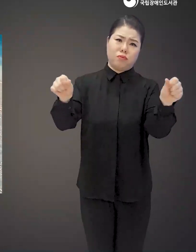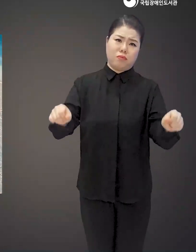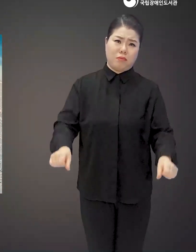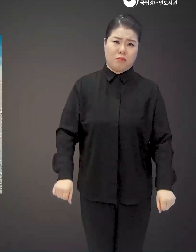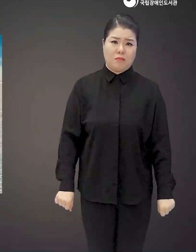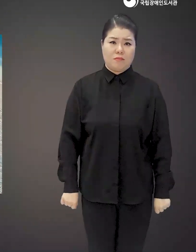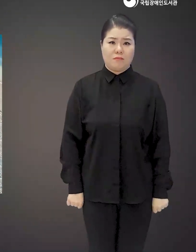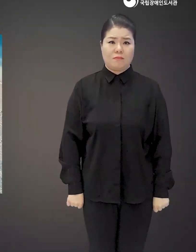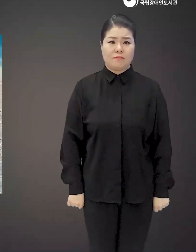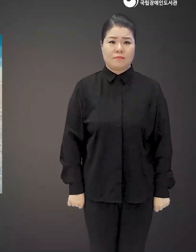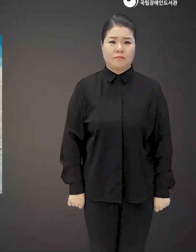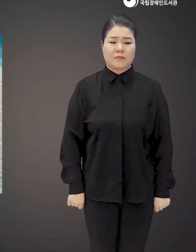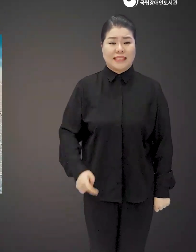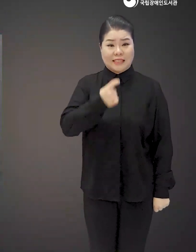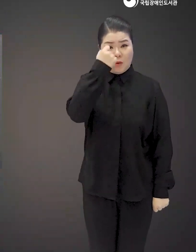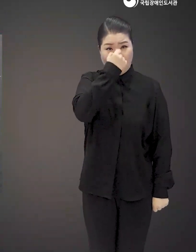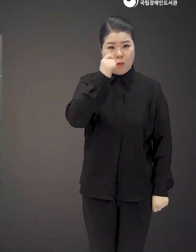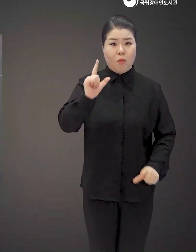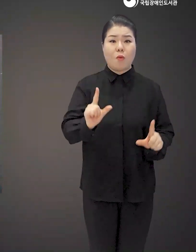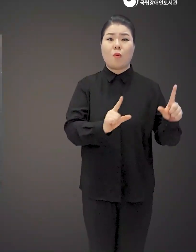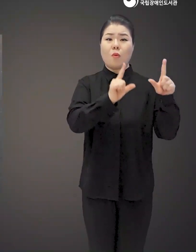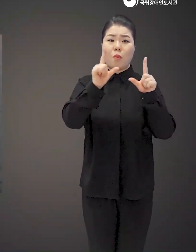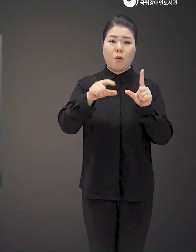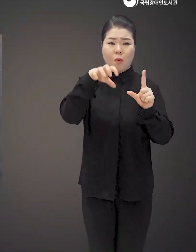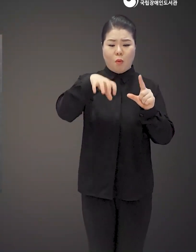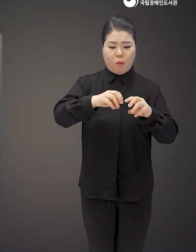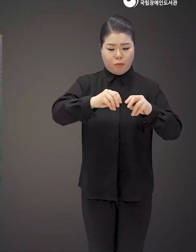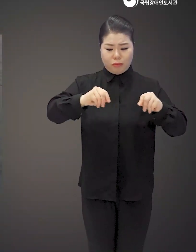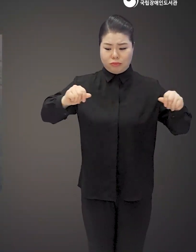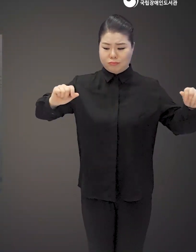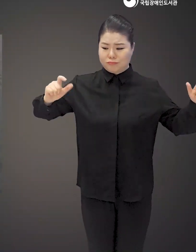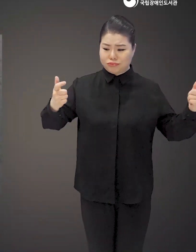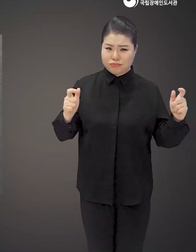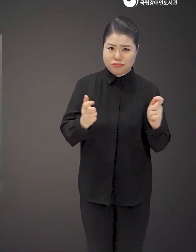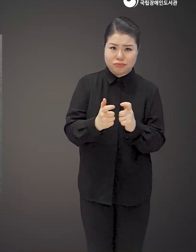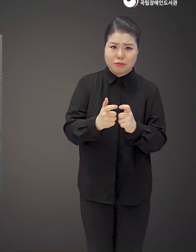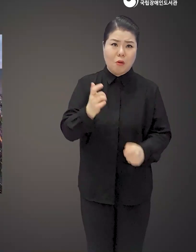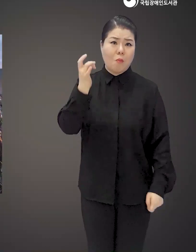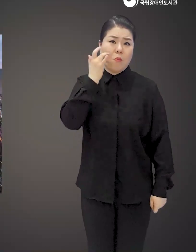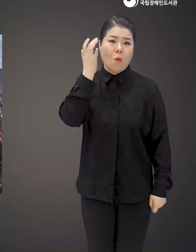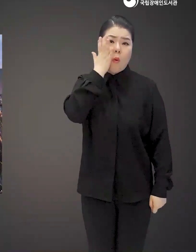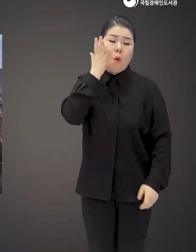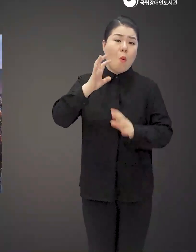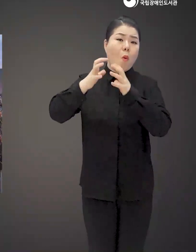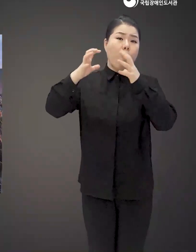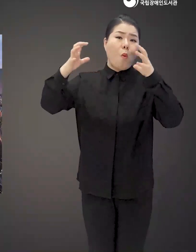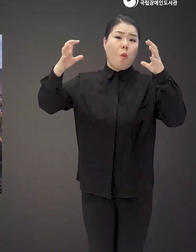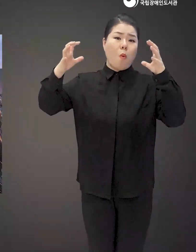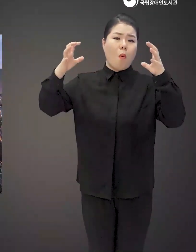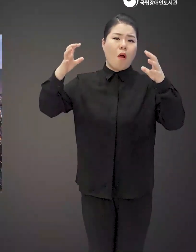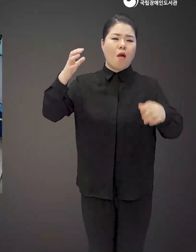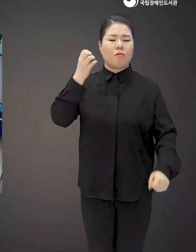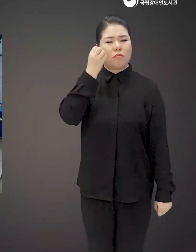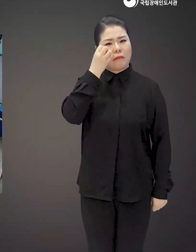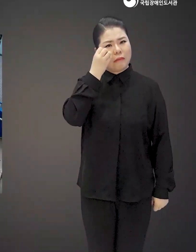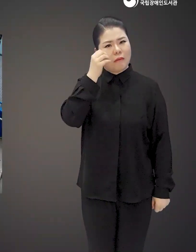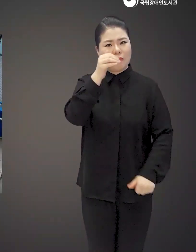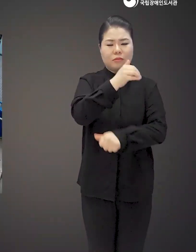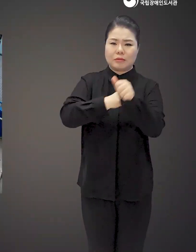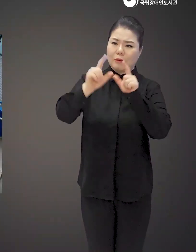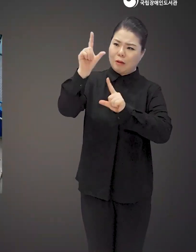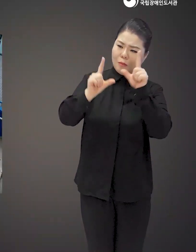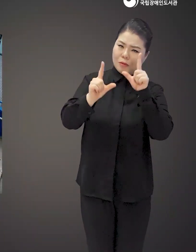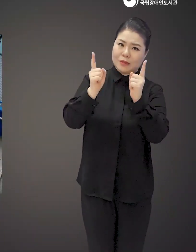나기 시작했는데요. 점점 줄어드는 북극곰의 보금자리, 모기떼의 습격, 이런